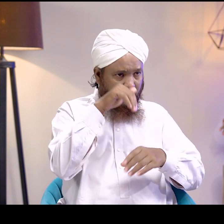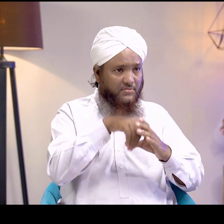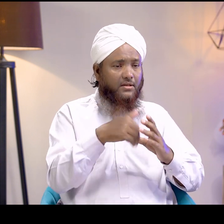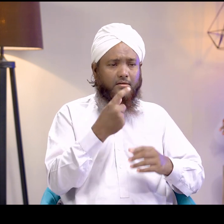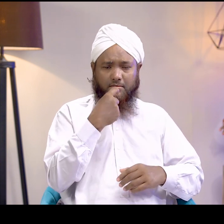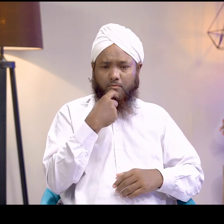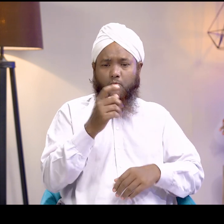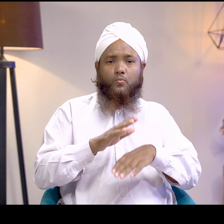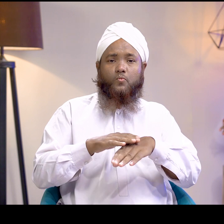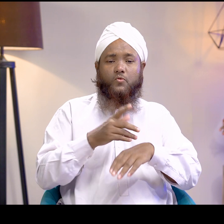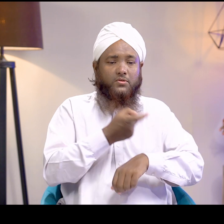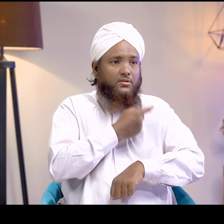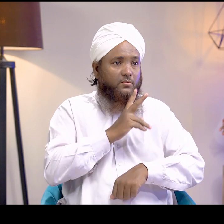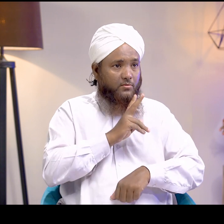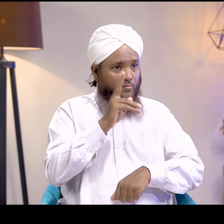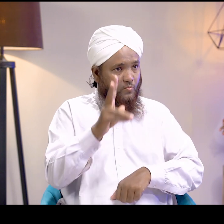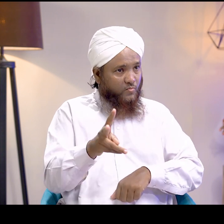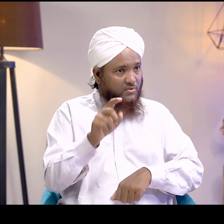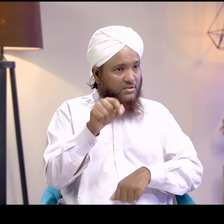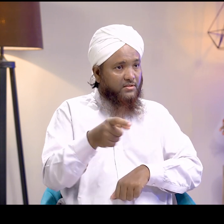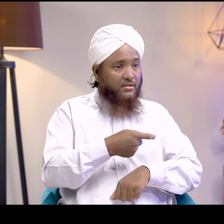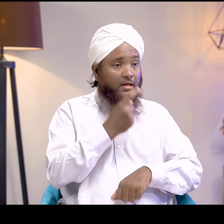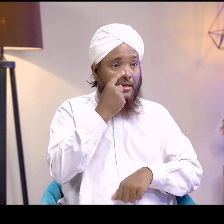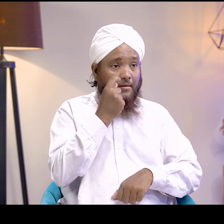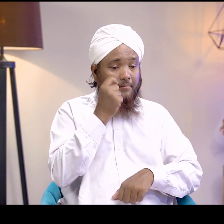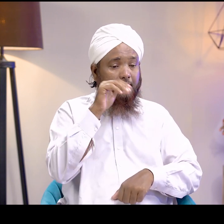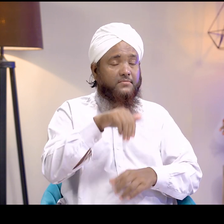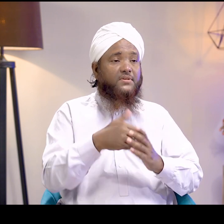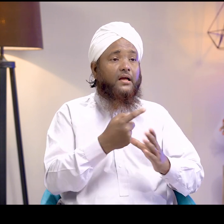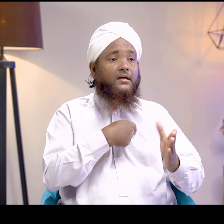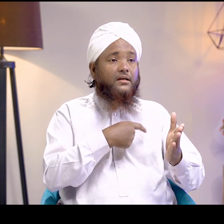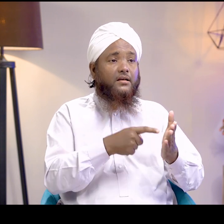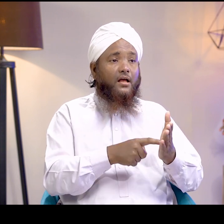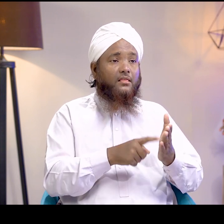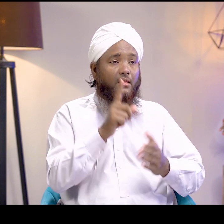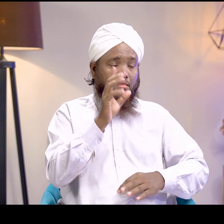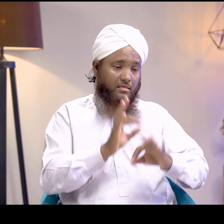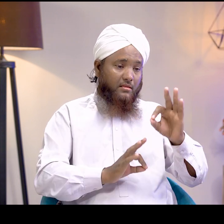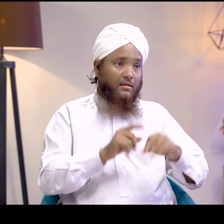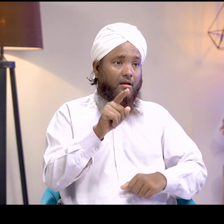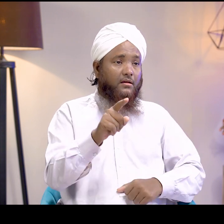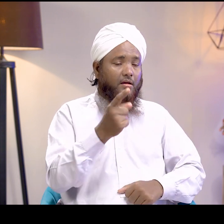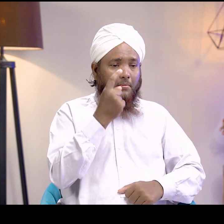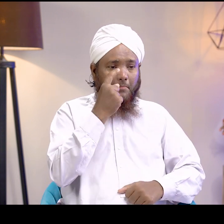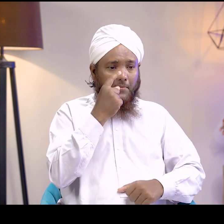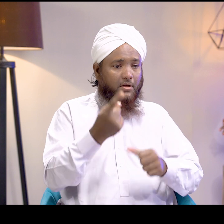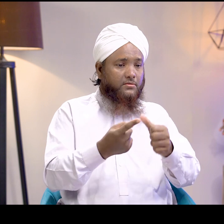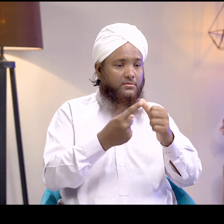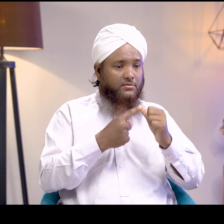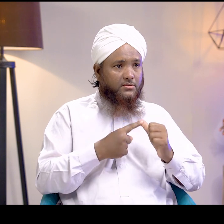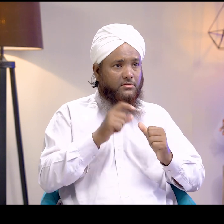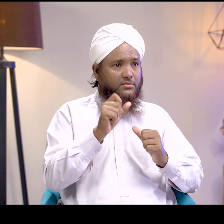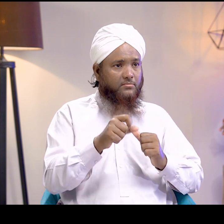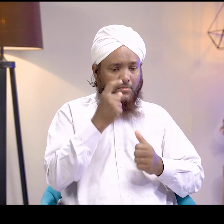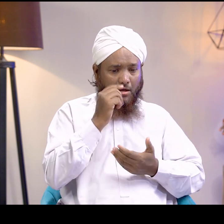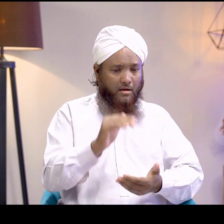लिया कि भाई यह बच्चा है या बच्ची है तो उसमें कोई गुनाह नहीं जबकि नियत खुदा नखता यह ना हो कि भाई बच्ची का जवाब आएगा तो